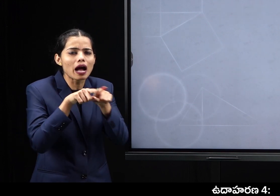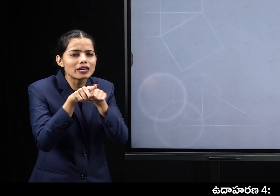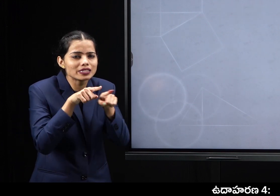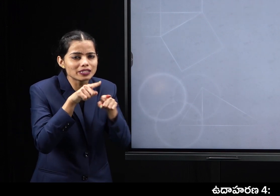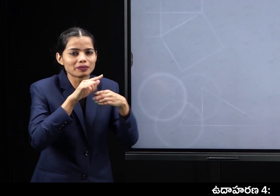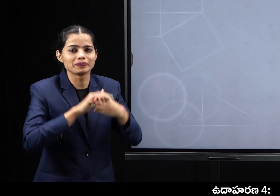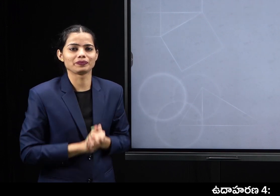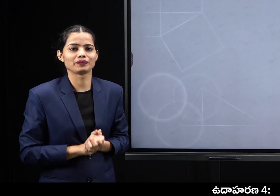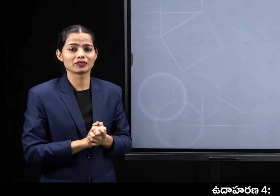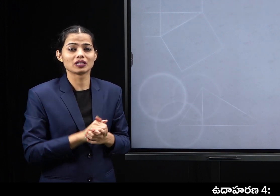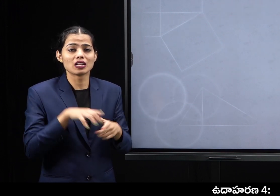ఎగ్జాంపుల్ 4.